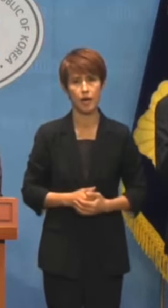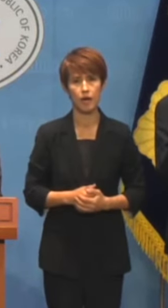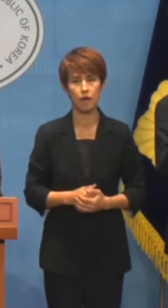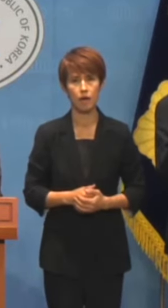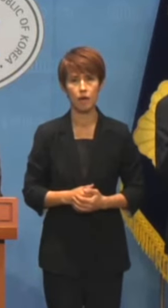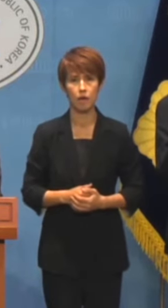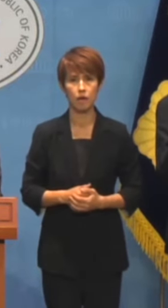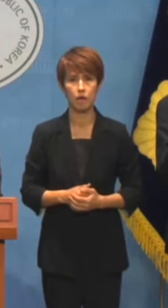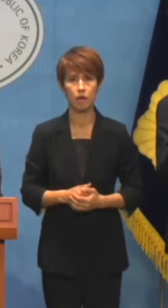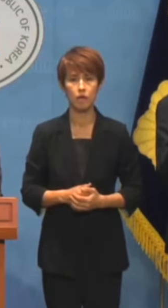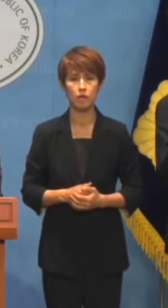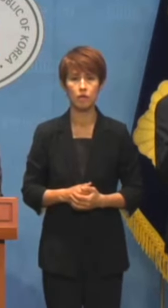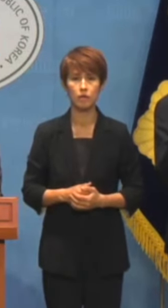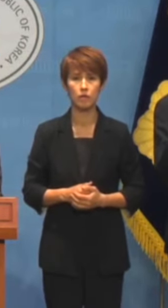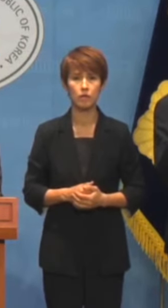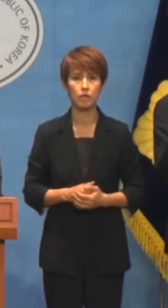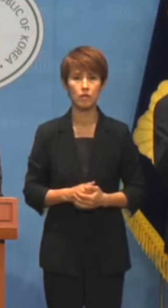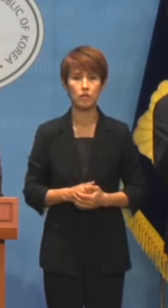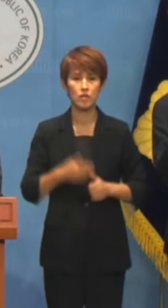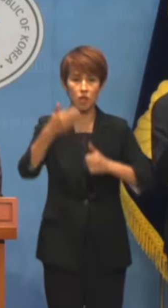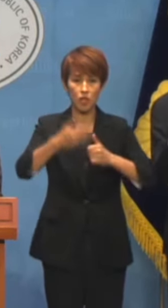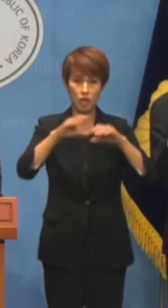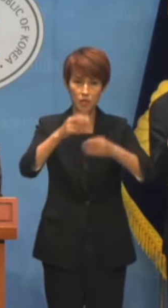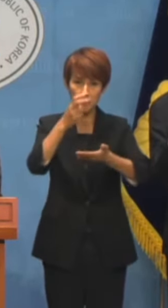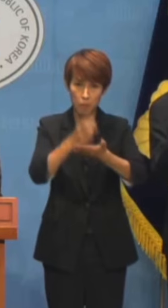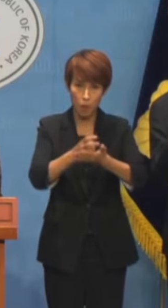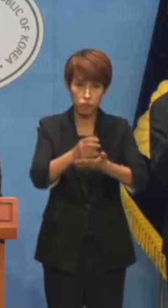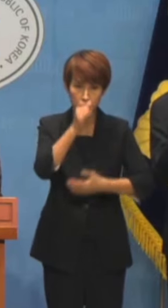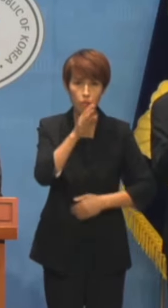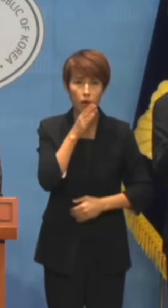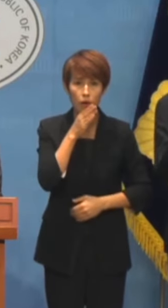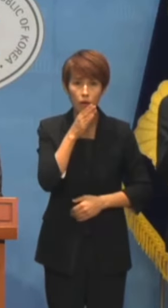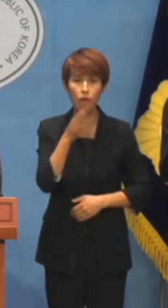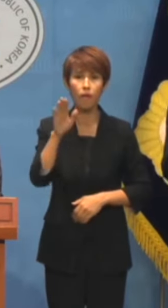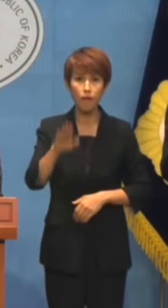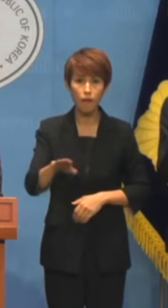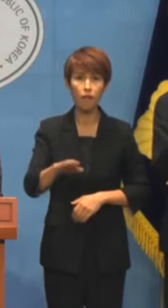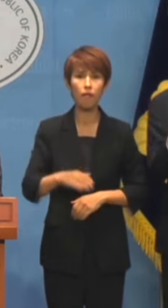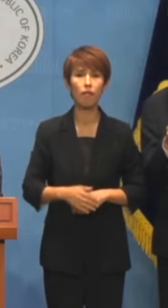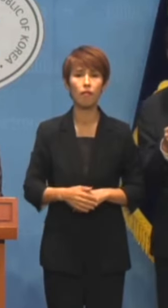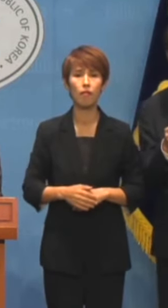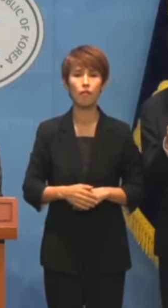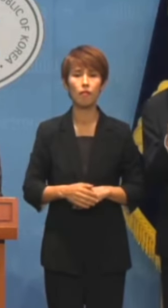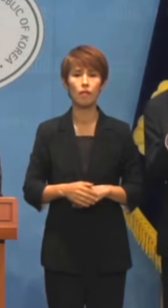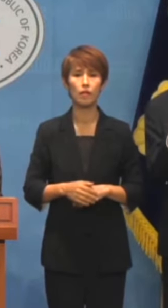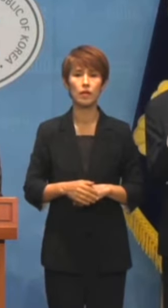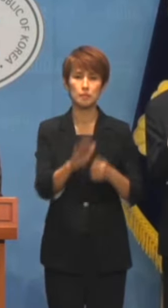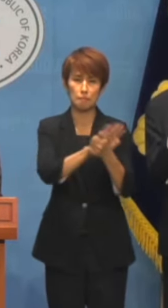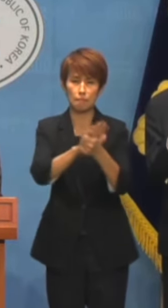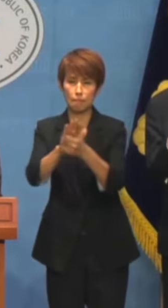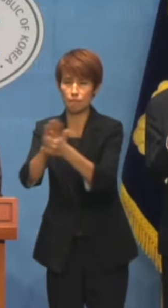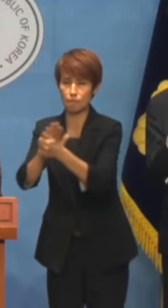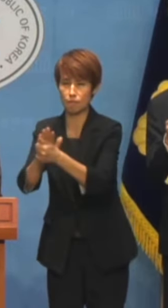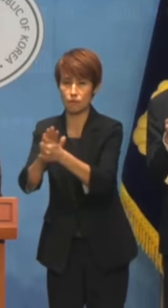물론 재임 기간 중 청탁금지법이 시행되었음에도 불구하고 기준을 초과하는 접대를